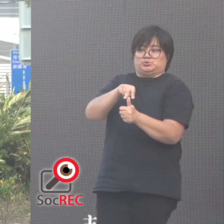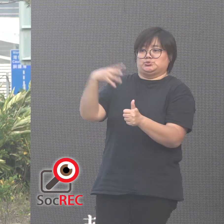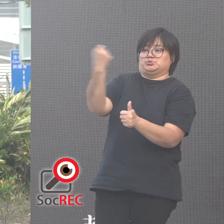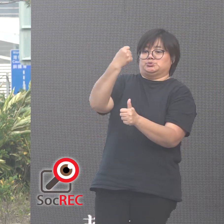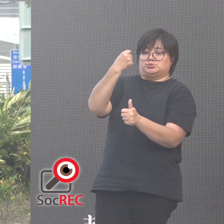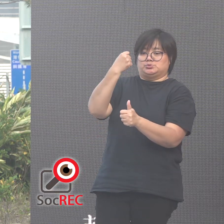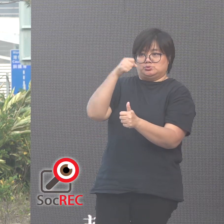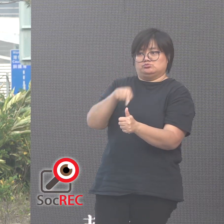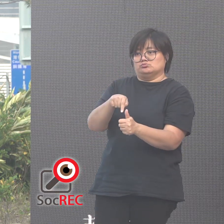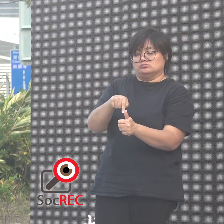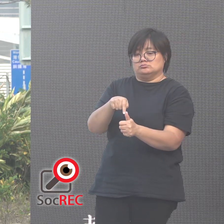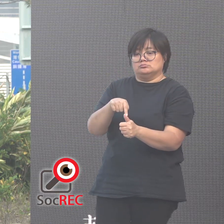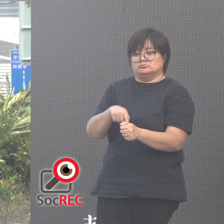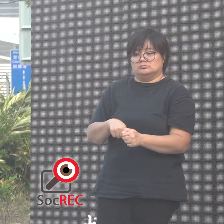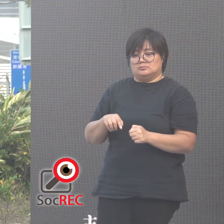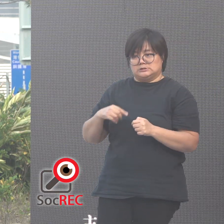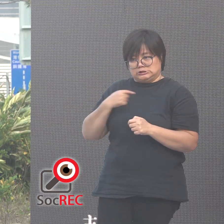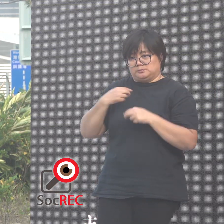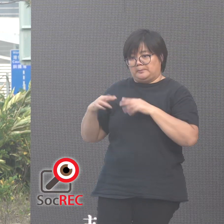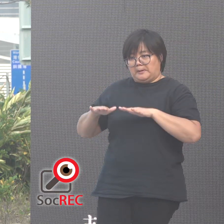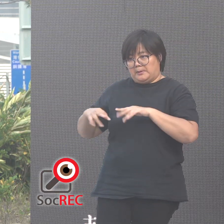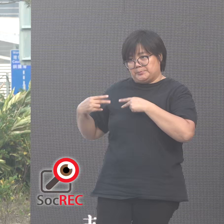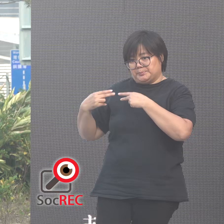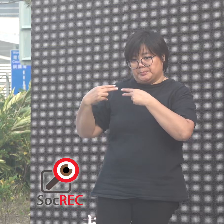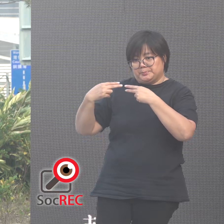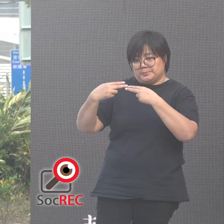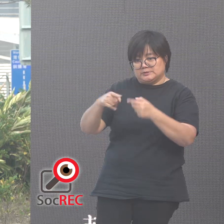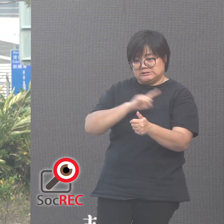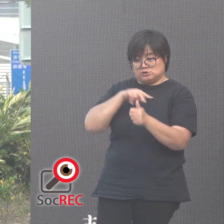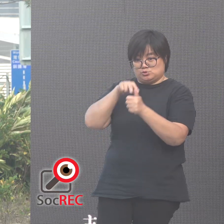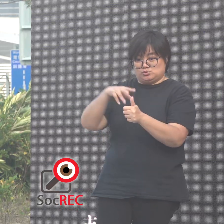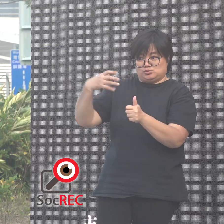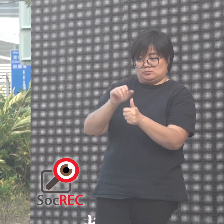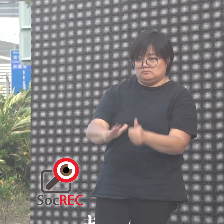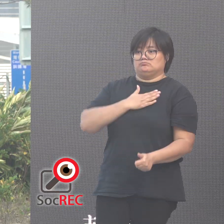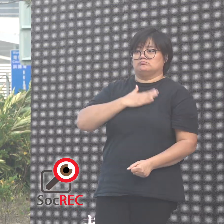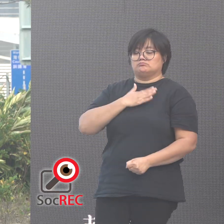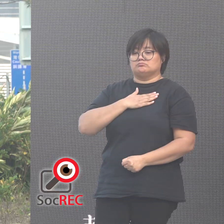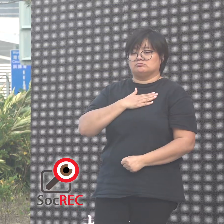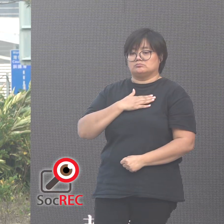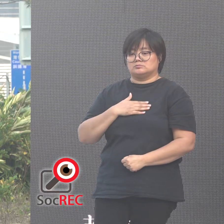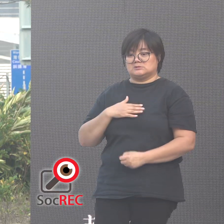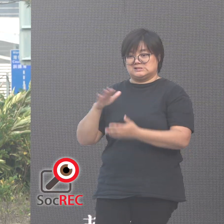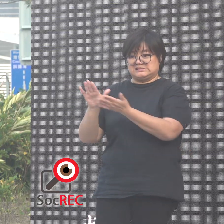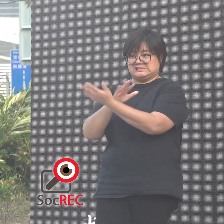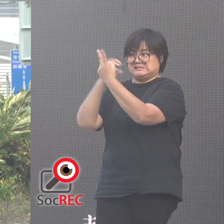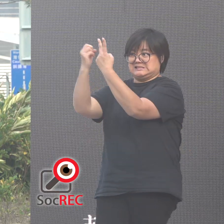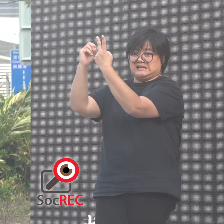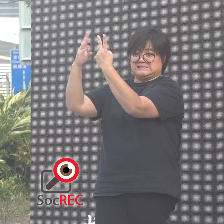我們相信這個是對香港人最好最好的方案。而每當我